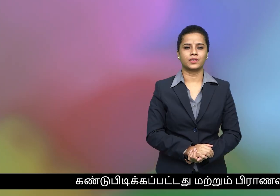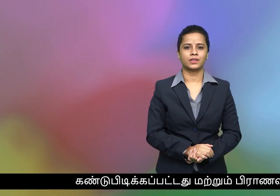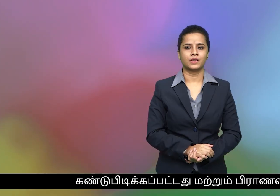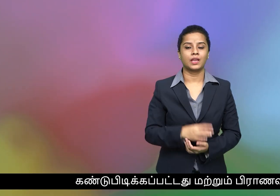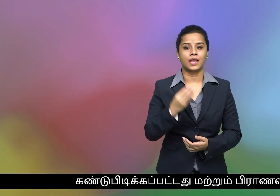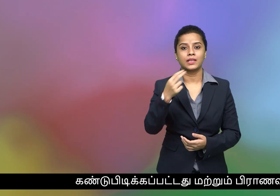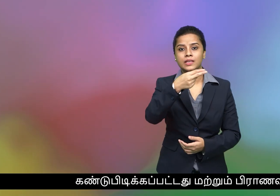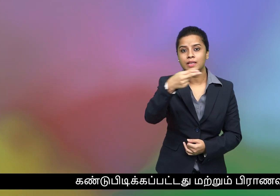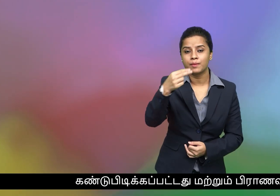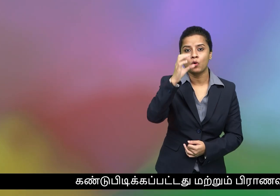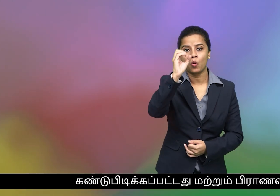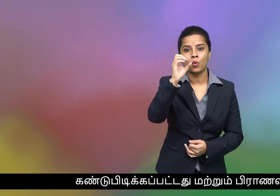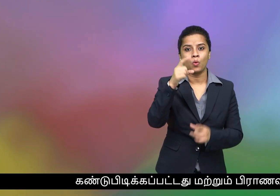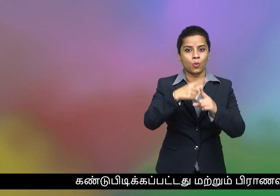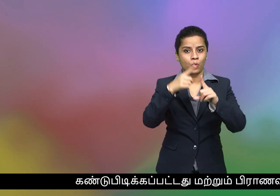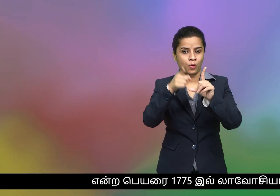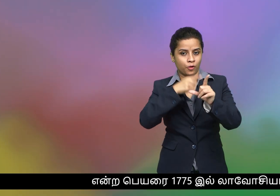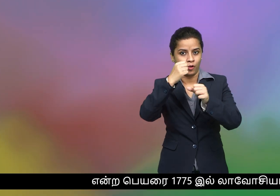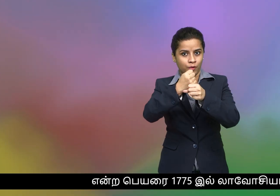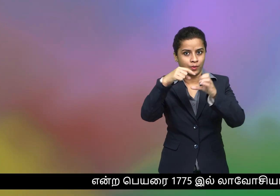கண்டெடுக்கப்பட்டது மற்றும் ஆக்சிஜன் என்ற பெயரை